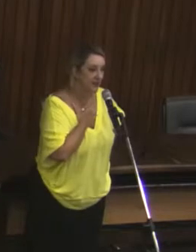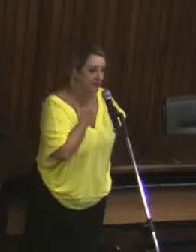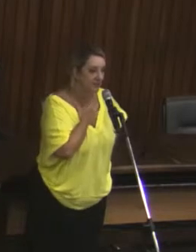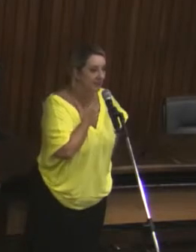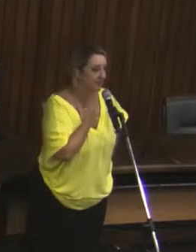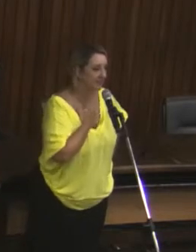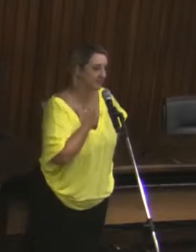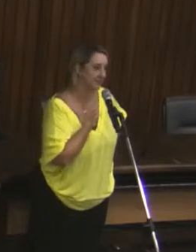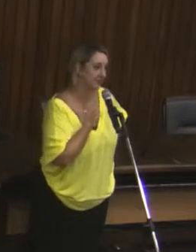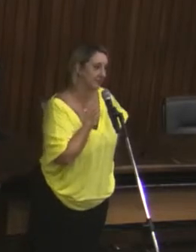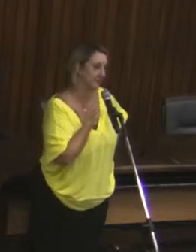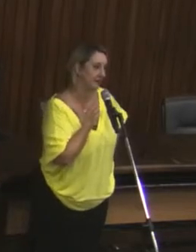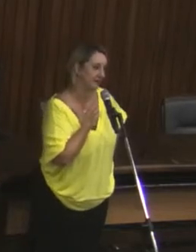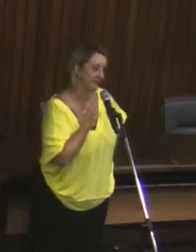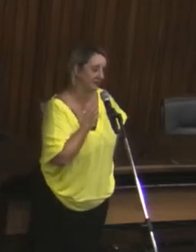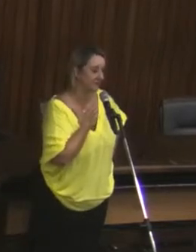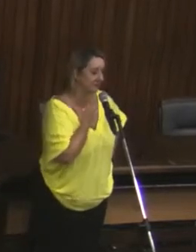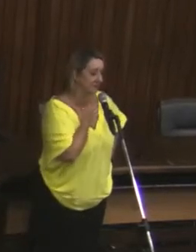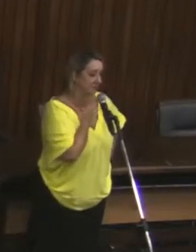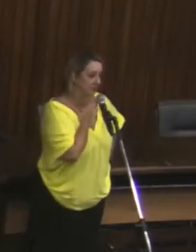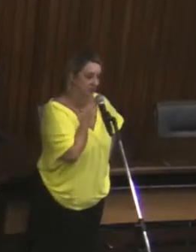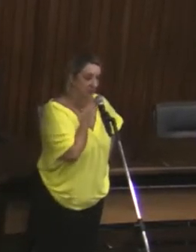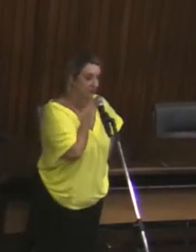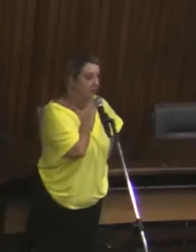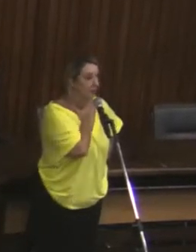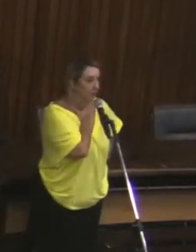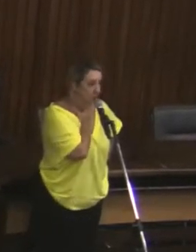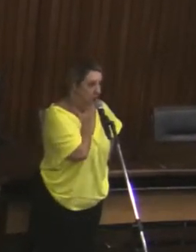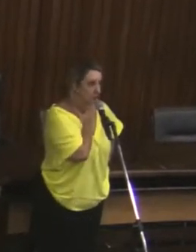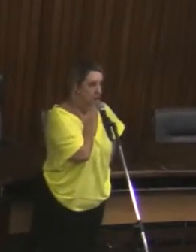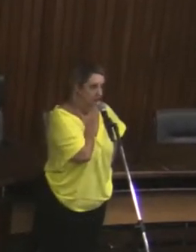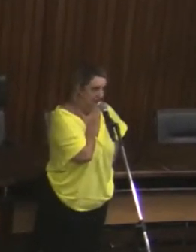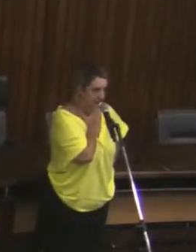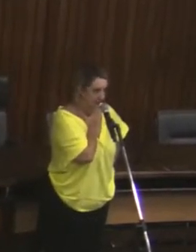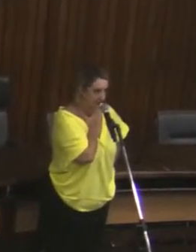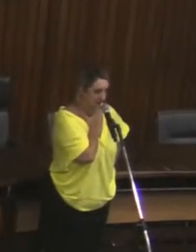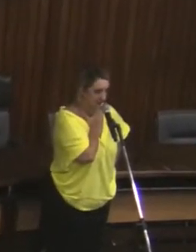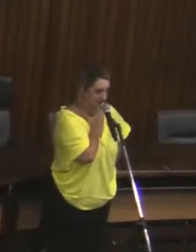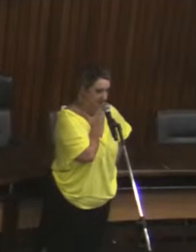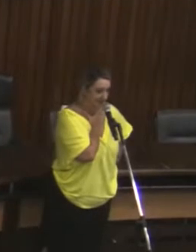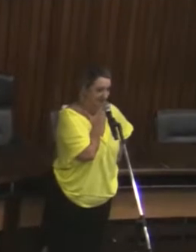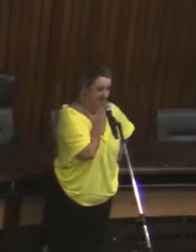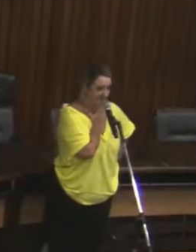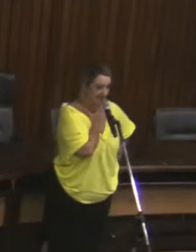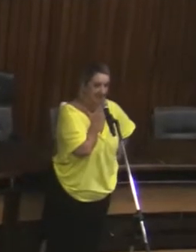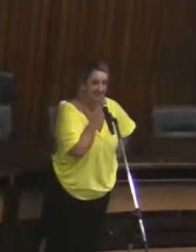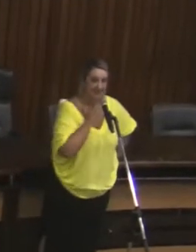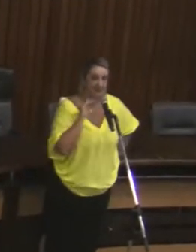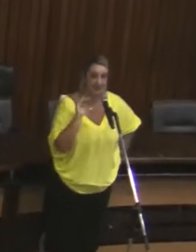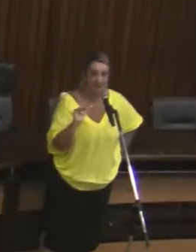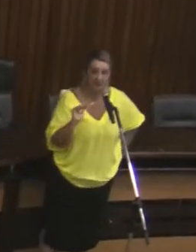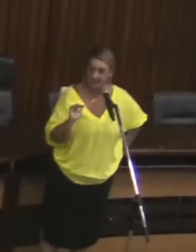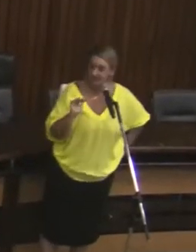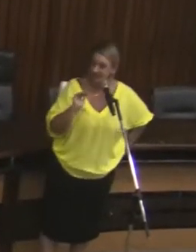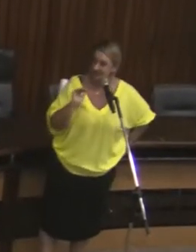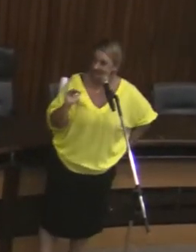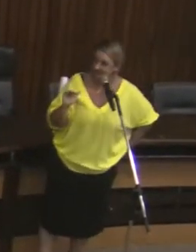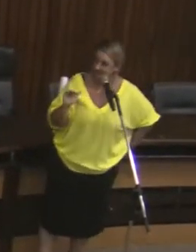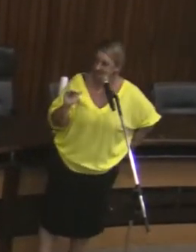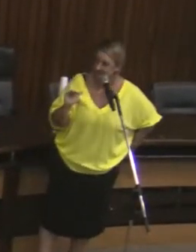para mim que sabe Libras e faz o alfabeto, canta a música da Xuxa. Olha, eu fico possuída. Tá? Então, Libras... Eu ensino essa